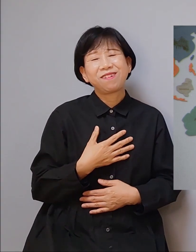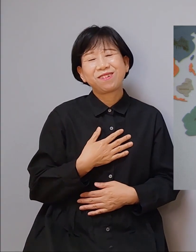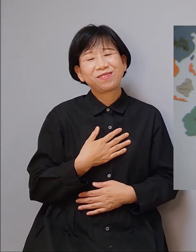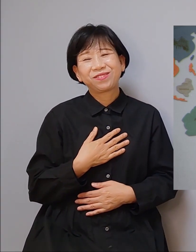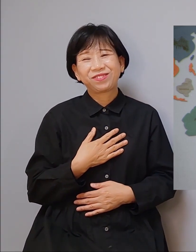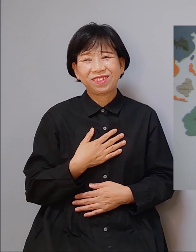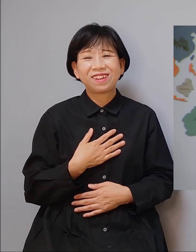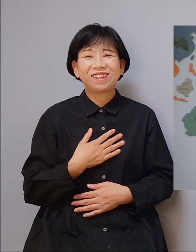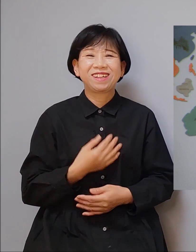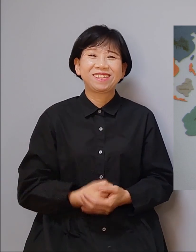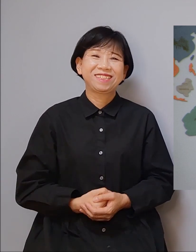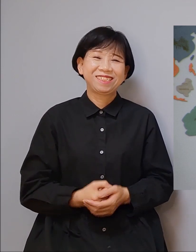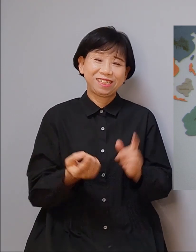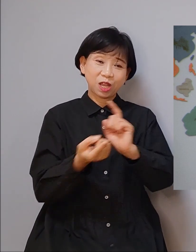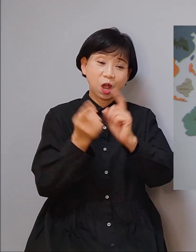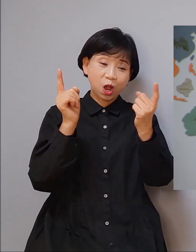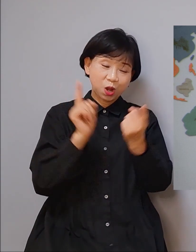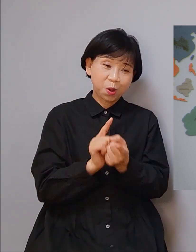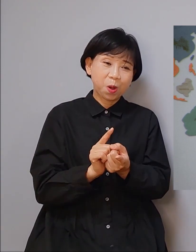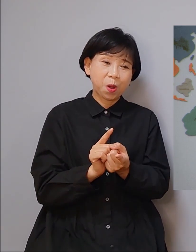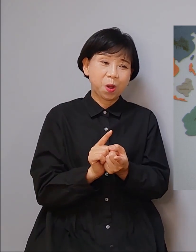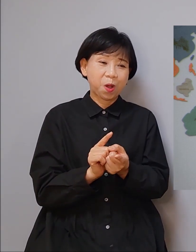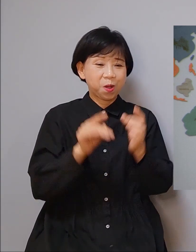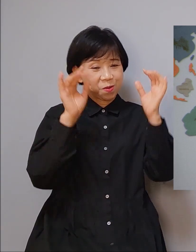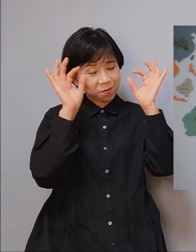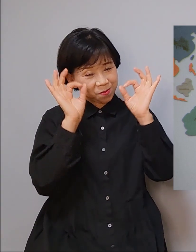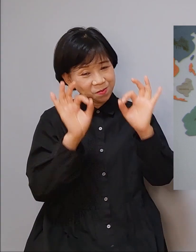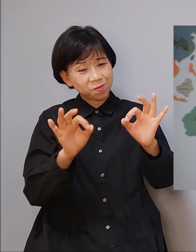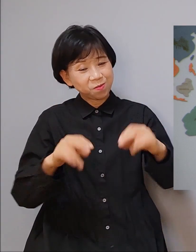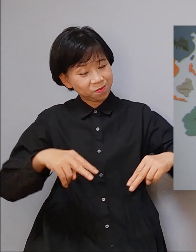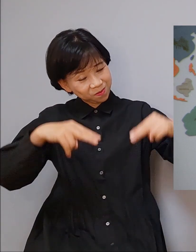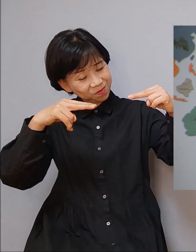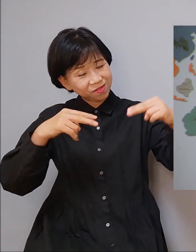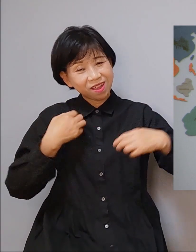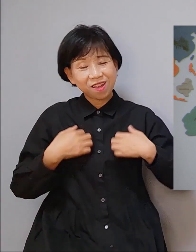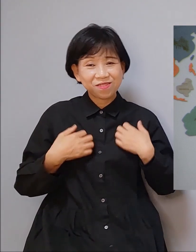이렇게 보시고 네, 너무 반가우시잖아요, 그렇죠?